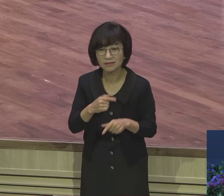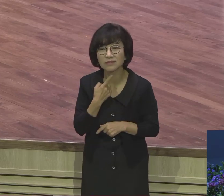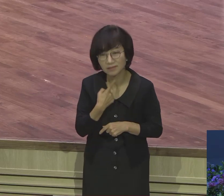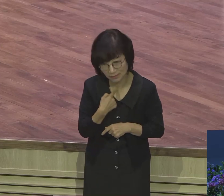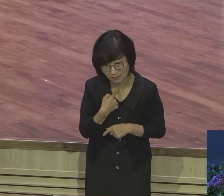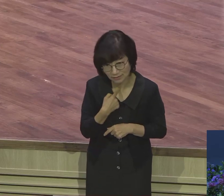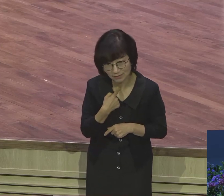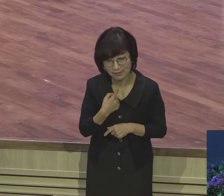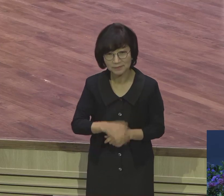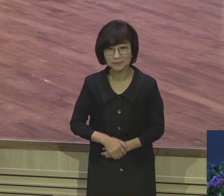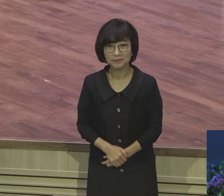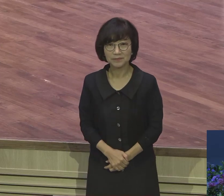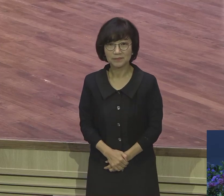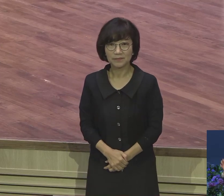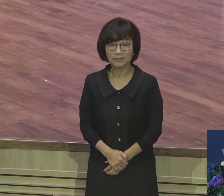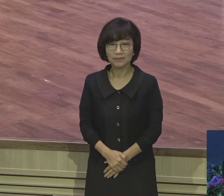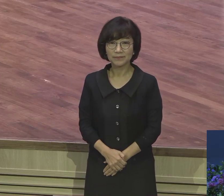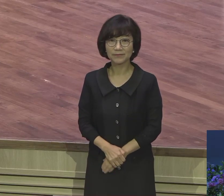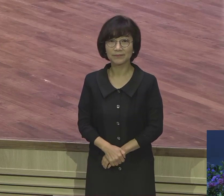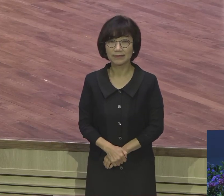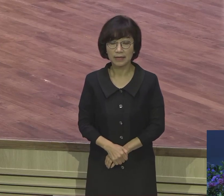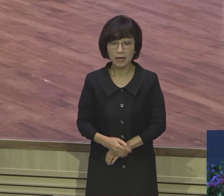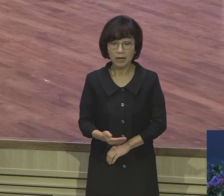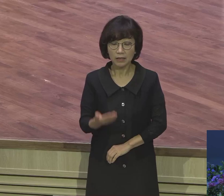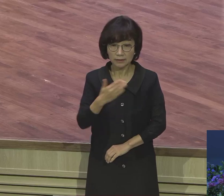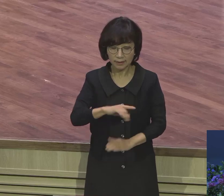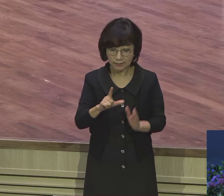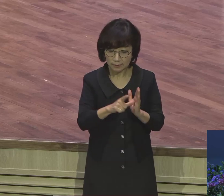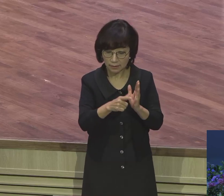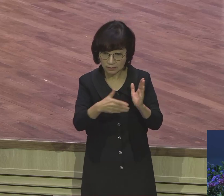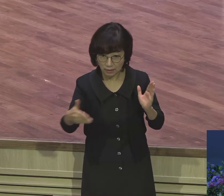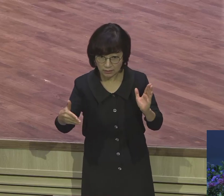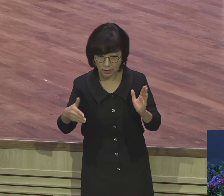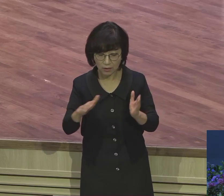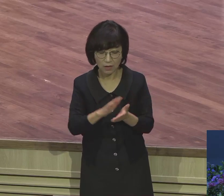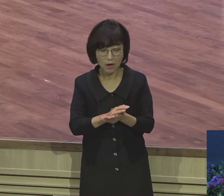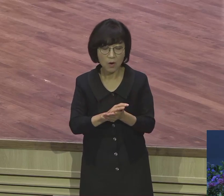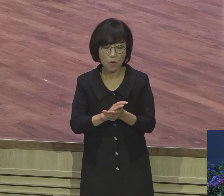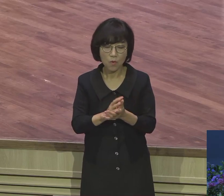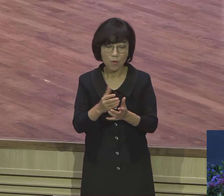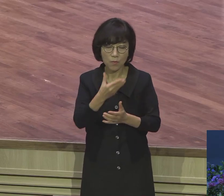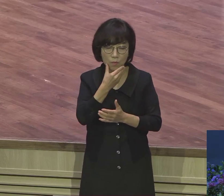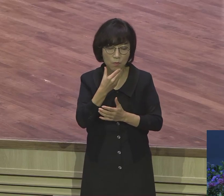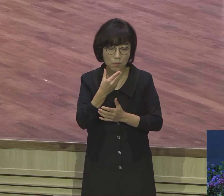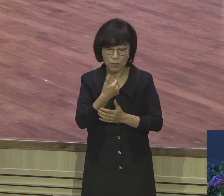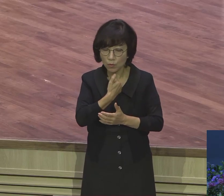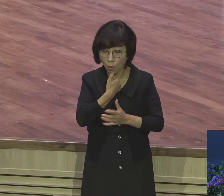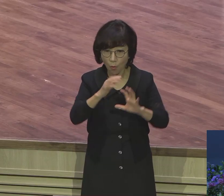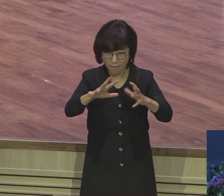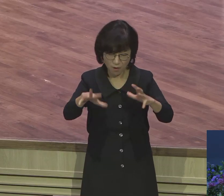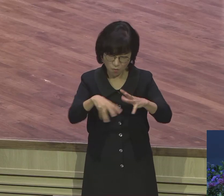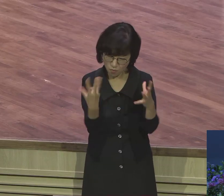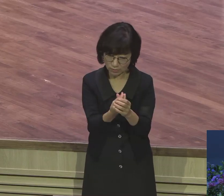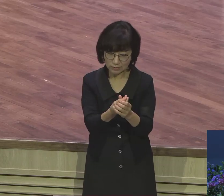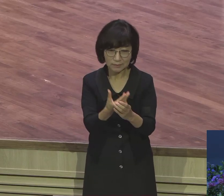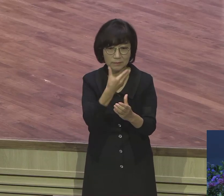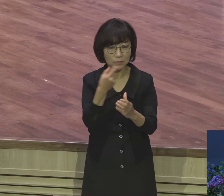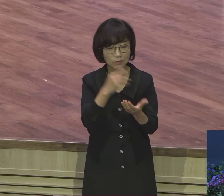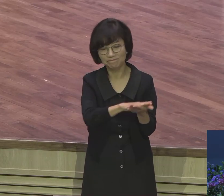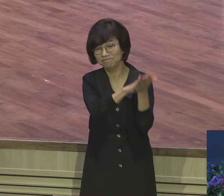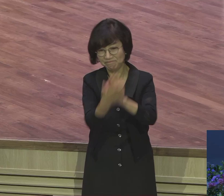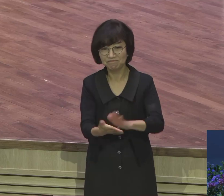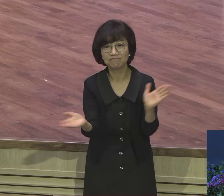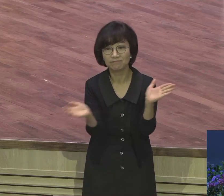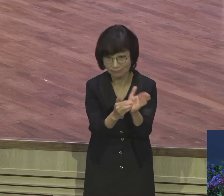살았단 말이에요. 그러면서도 250만 로마를 완전히 보험을 장악했단 말이에요. 이 보험의 능력을 여러분이 정말로